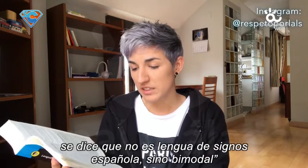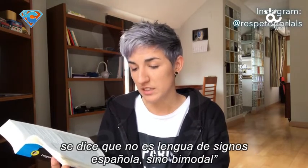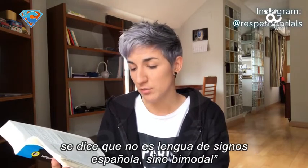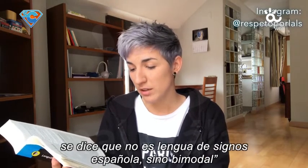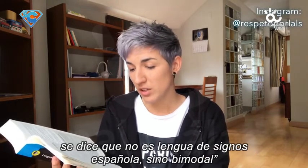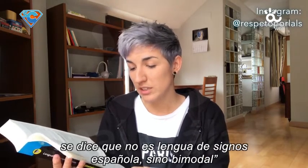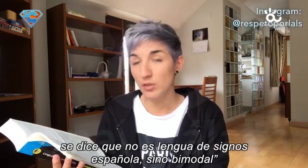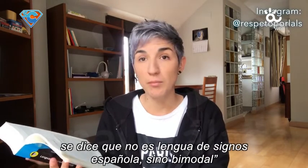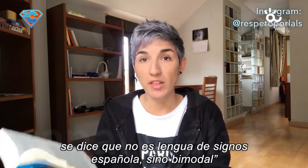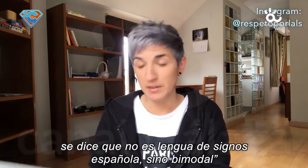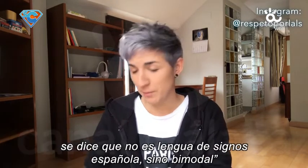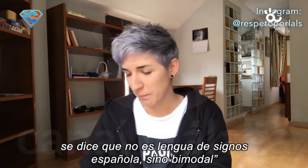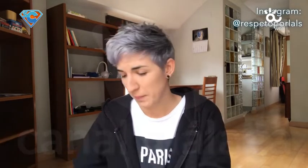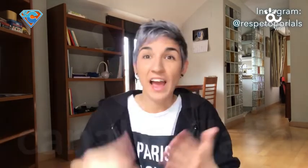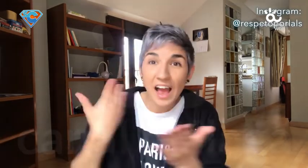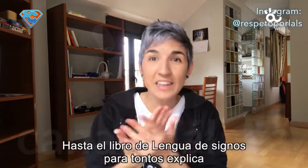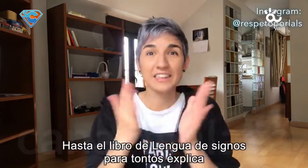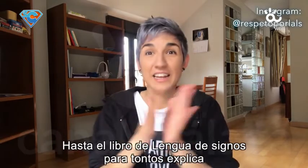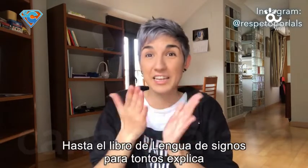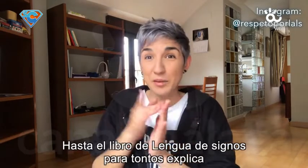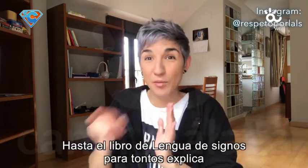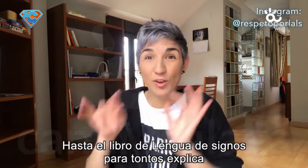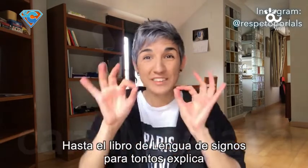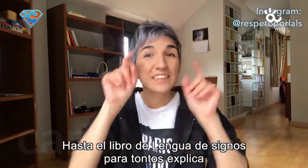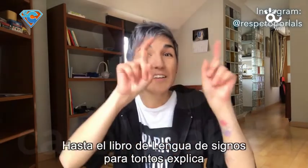es lengua de signos española, sino bimodal.